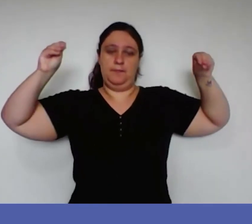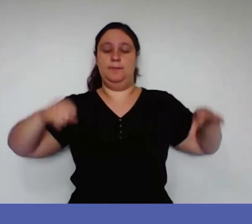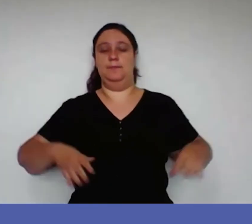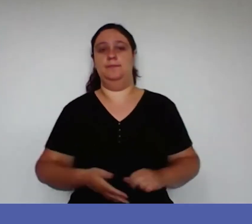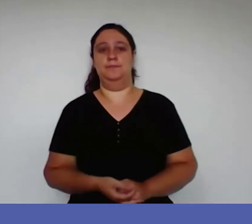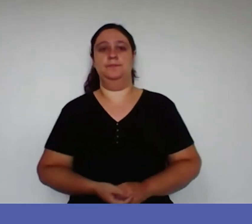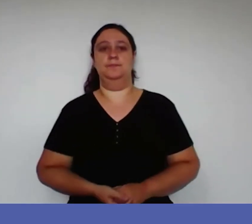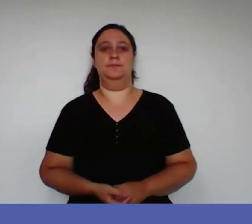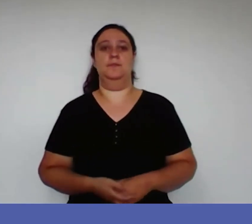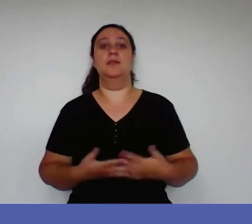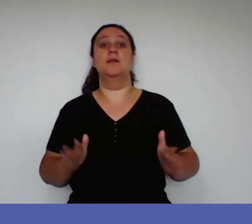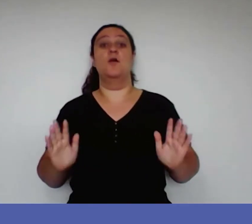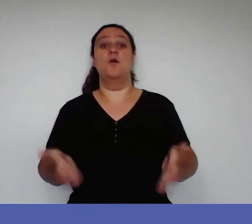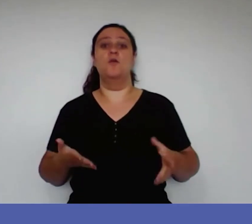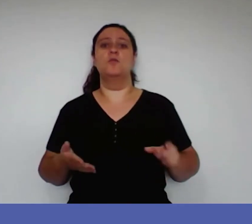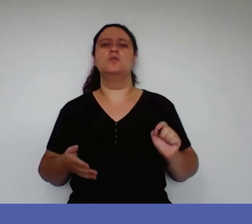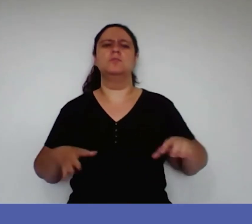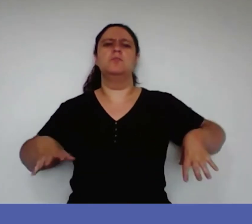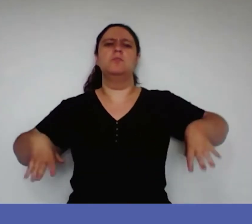é a igreja.